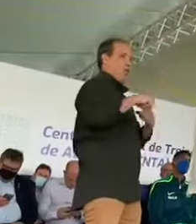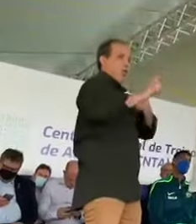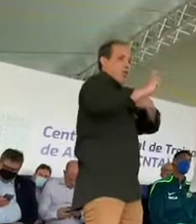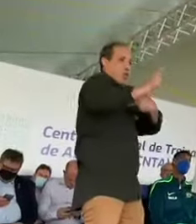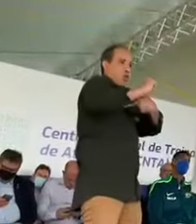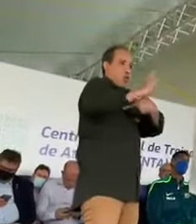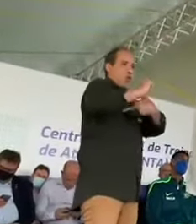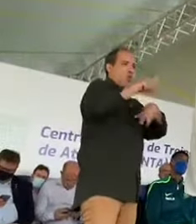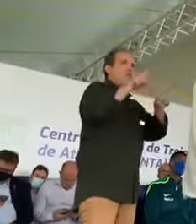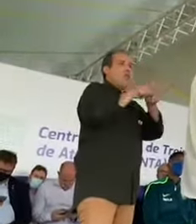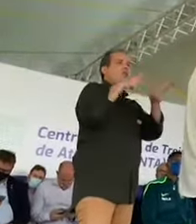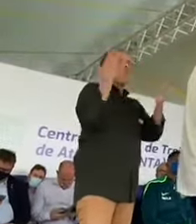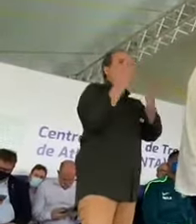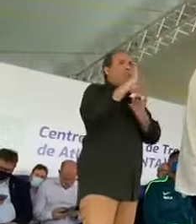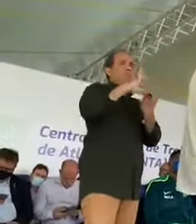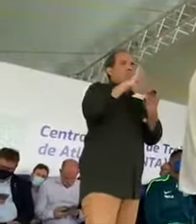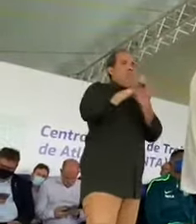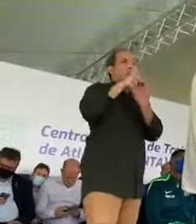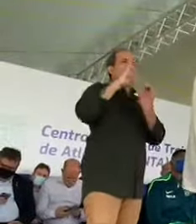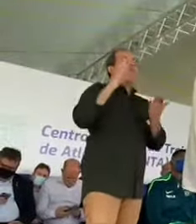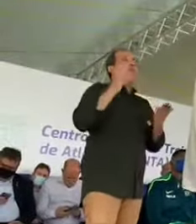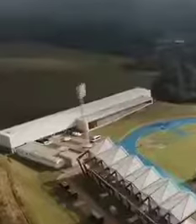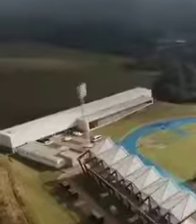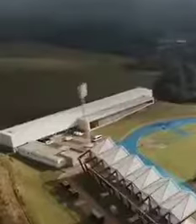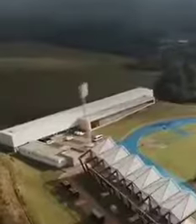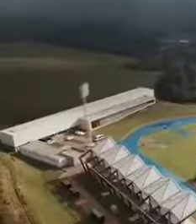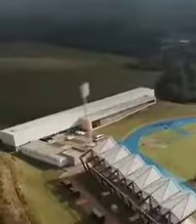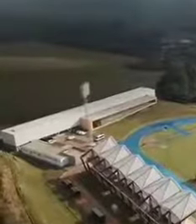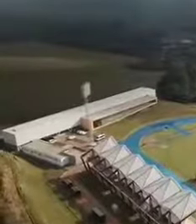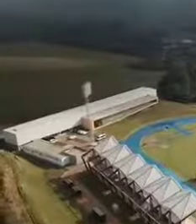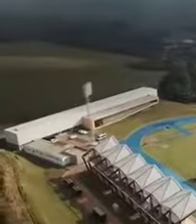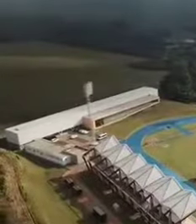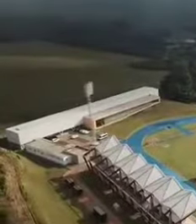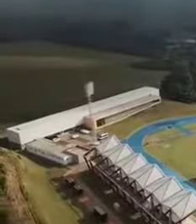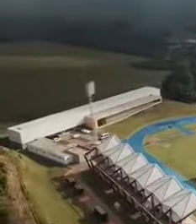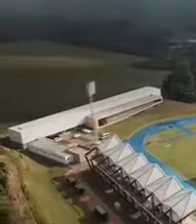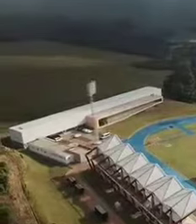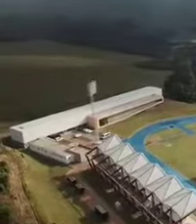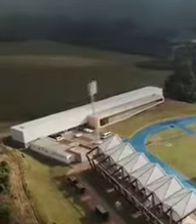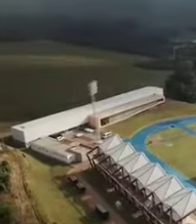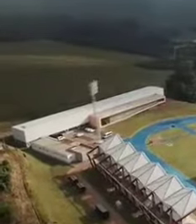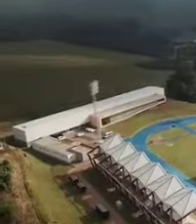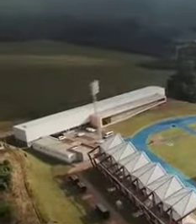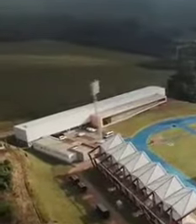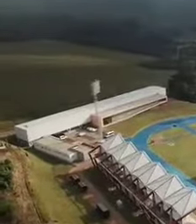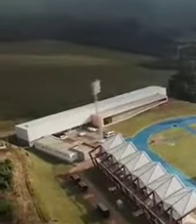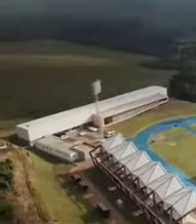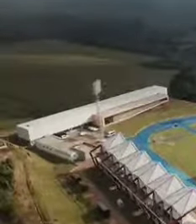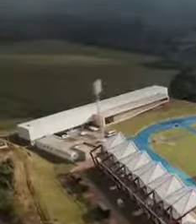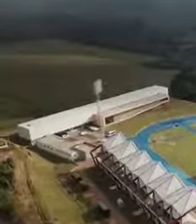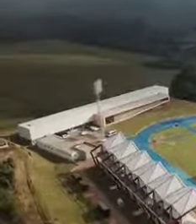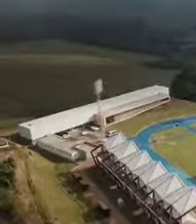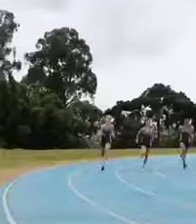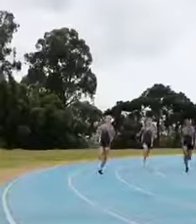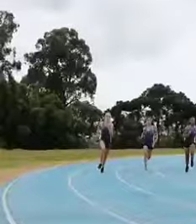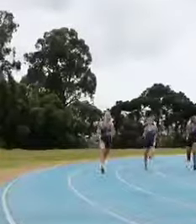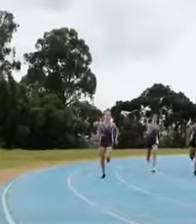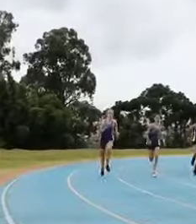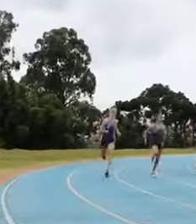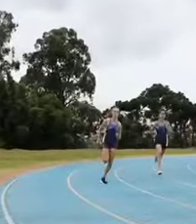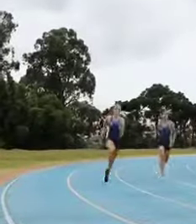Executivo, sancionamos e chancelamos o que vem de vocês. Nunca realmente se entregou tantas